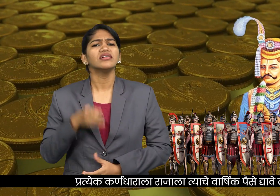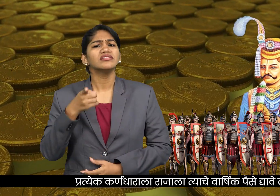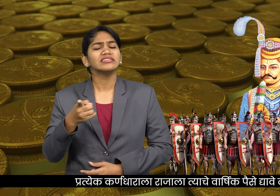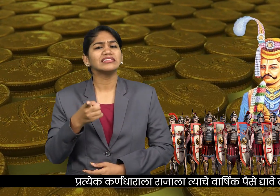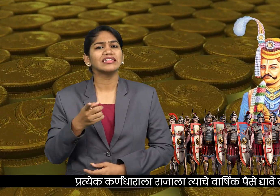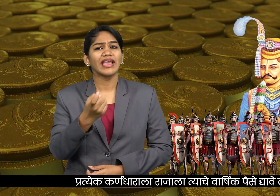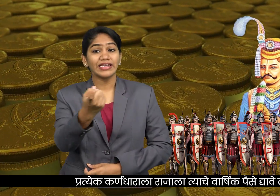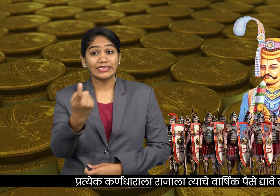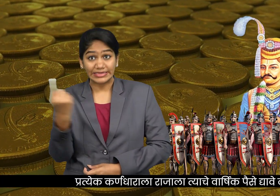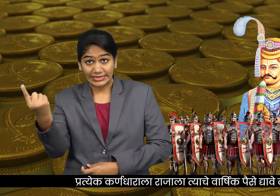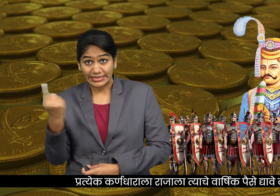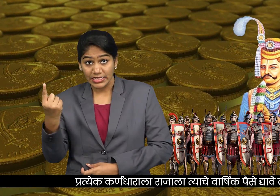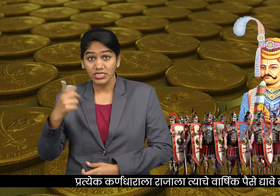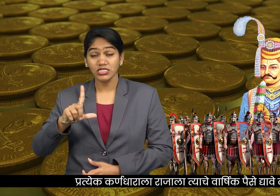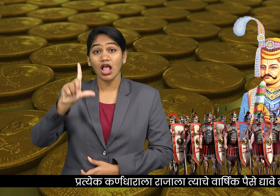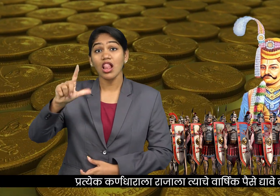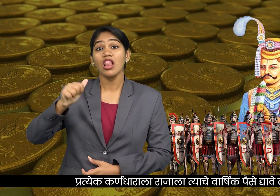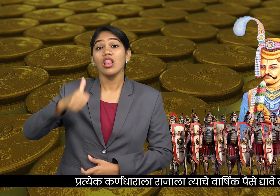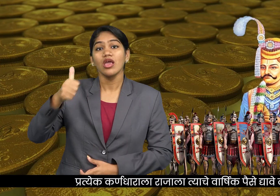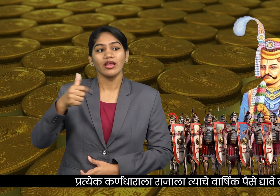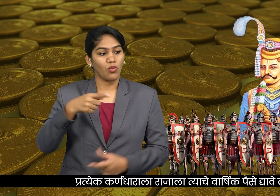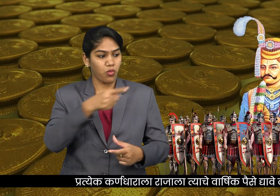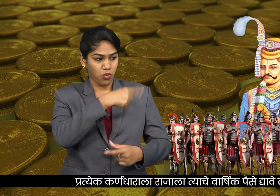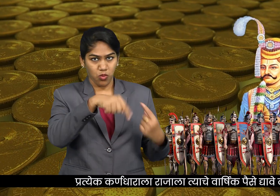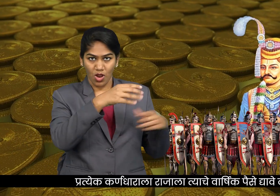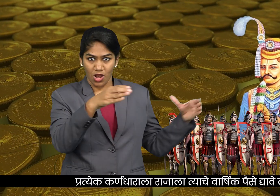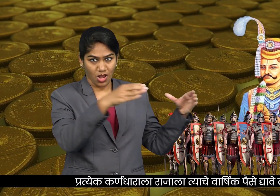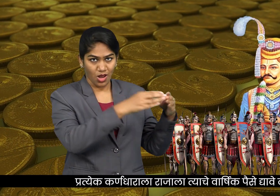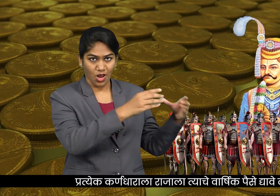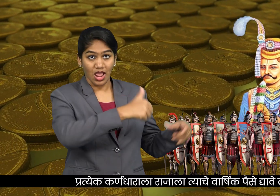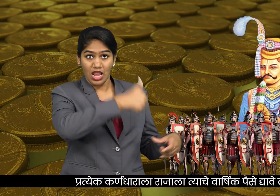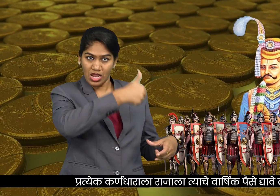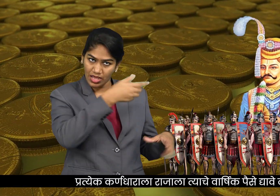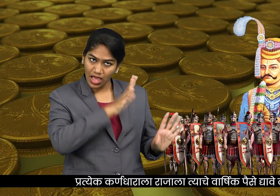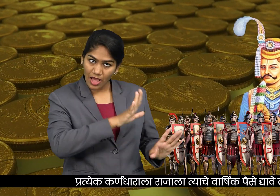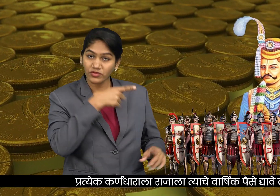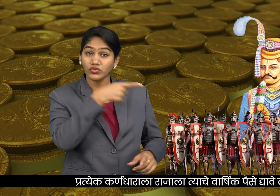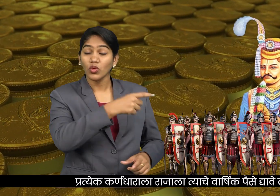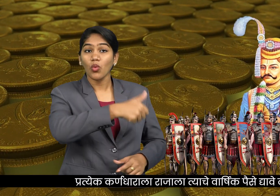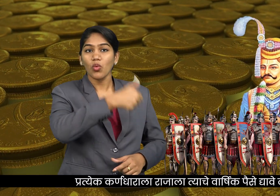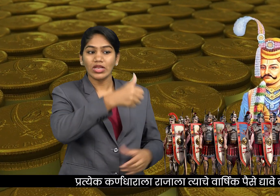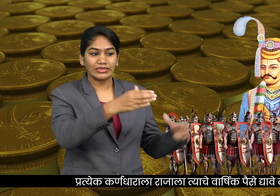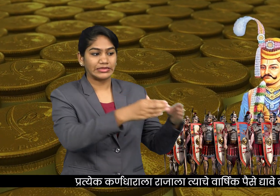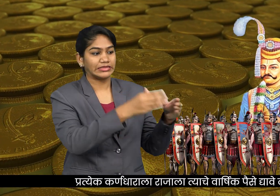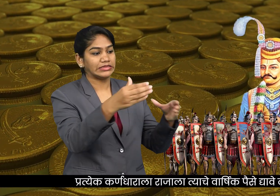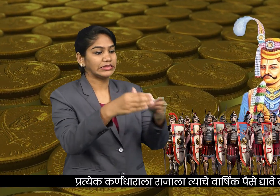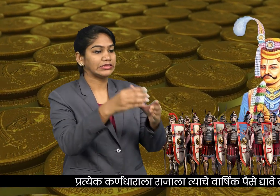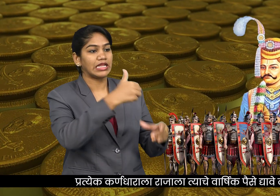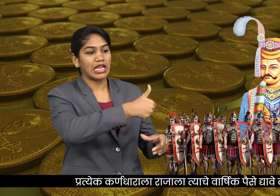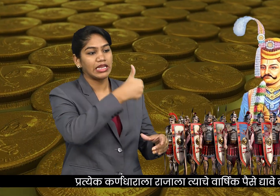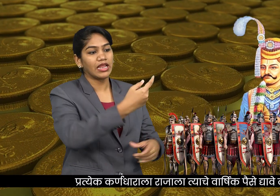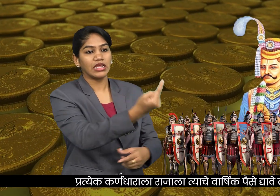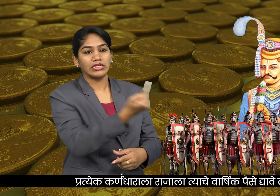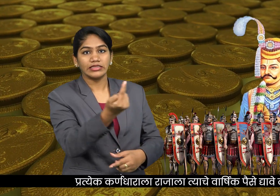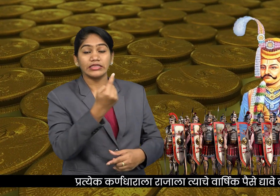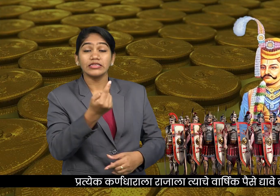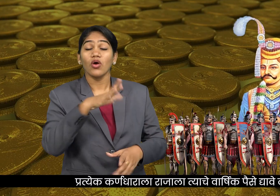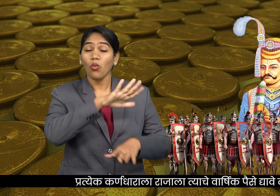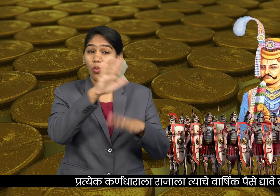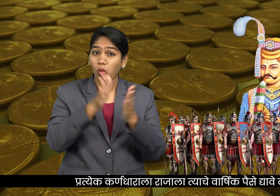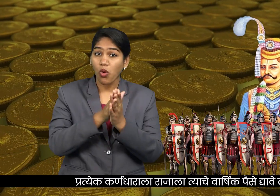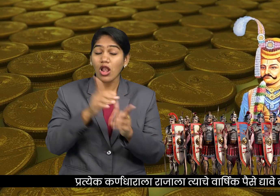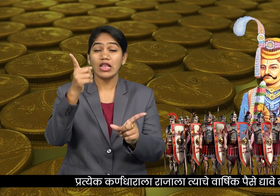करण्याव्यतिरिक्त प्रत्येक कर्णधाराला राजाला त्याचे वार्षिक पैसे घ्यावे लागतात.